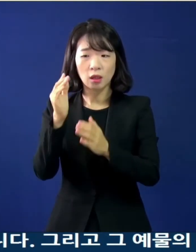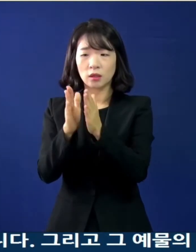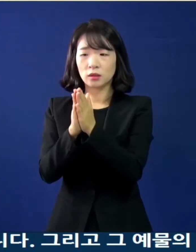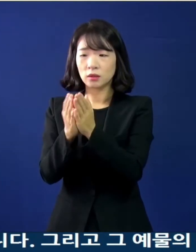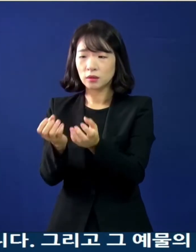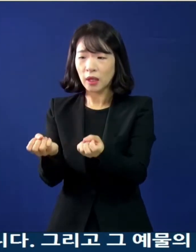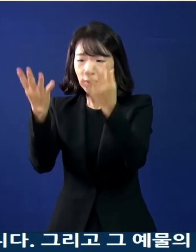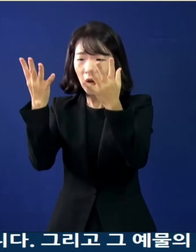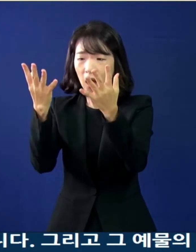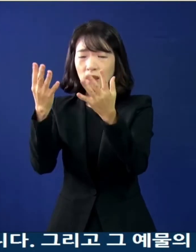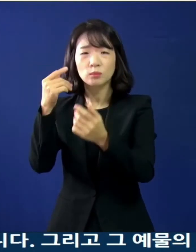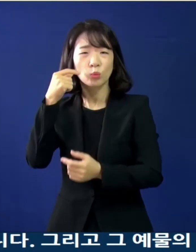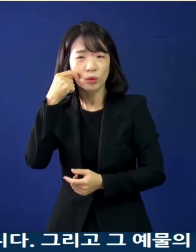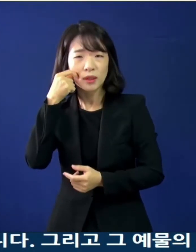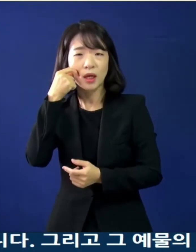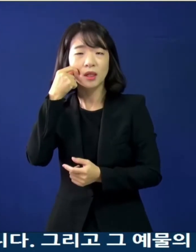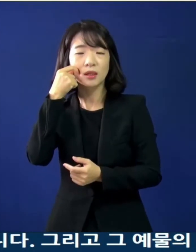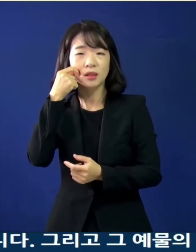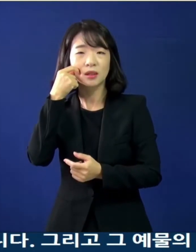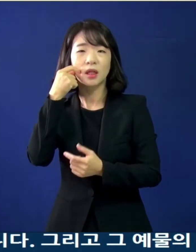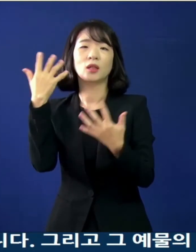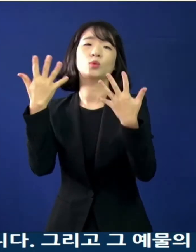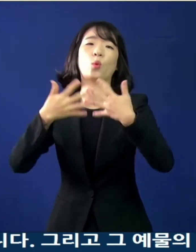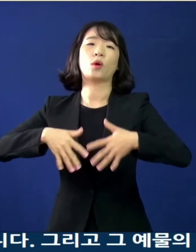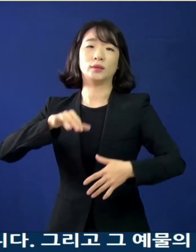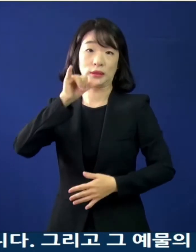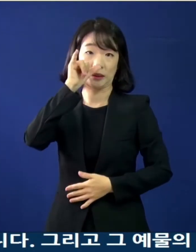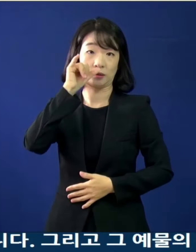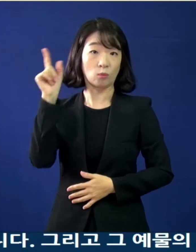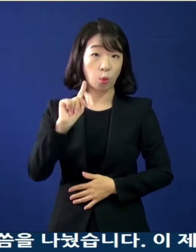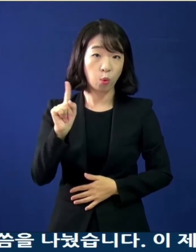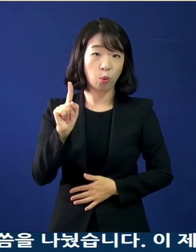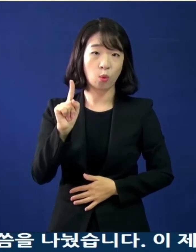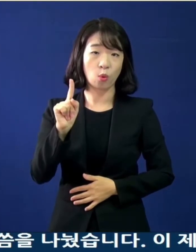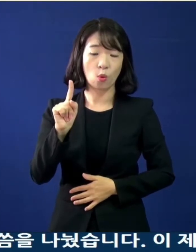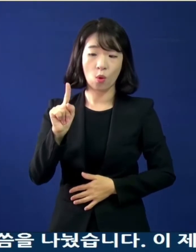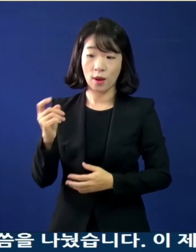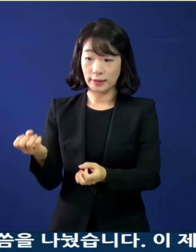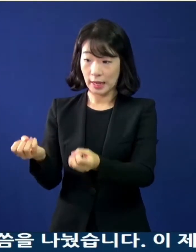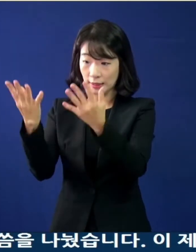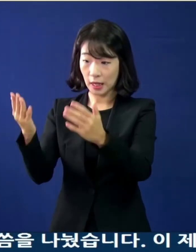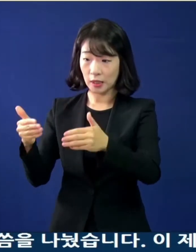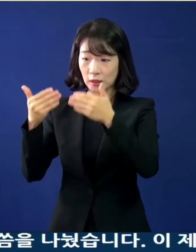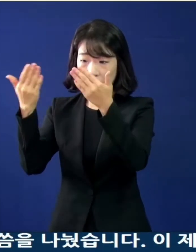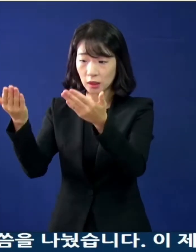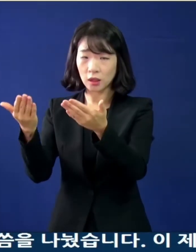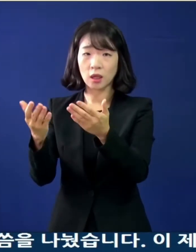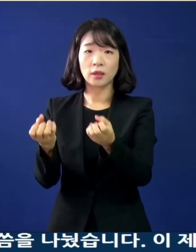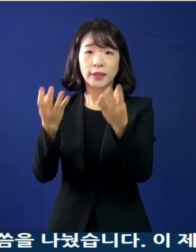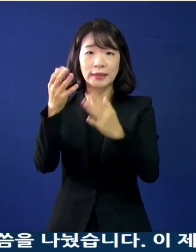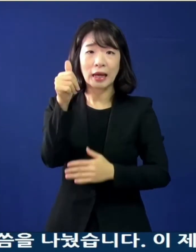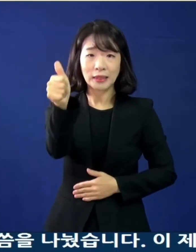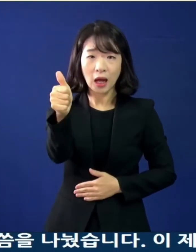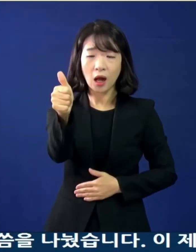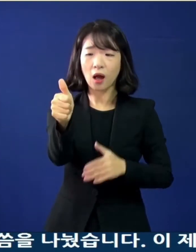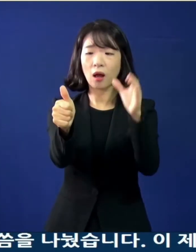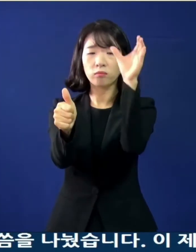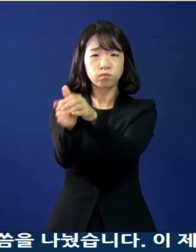큰 제약 조건이 있었습니다. 무엇이냐면 제사를 드릴 제사장이 위임되지 않은